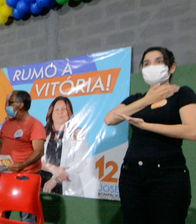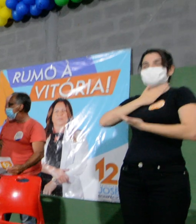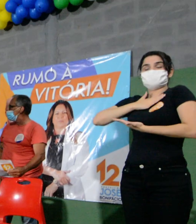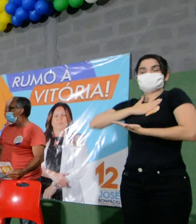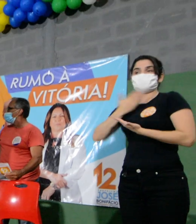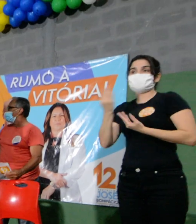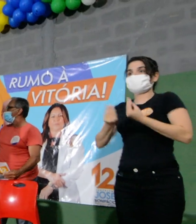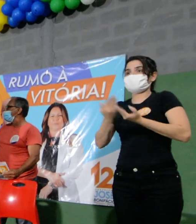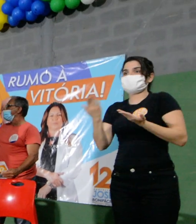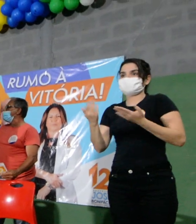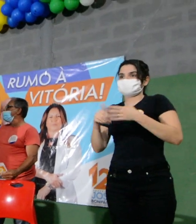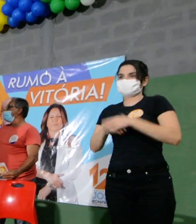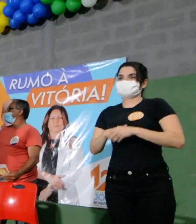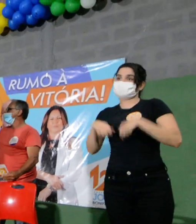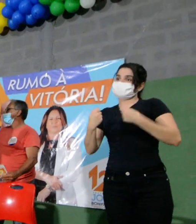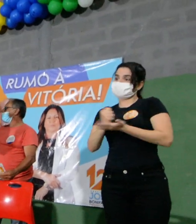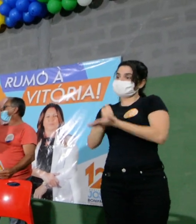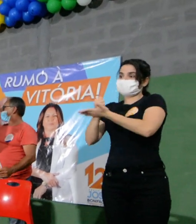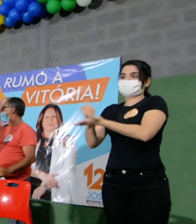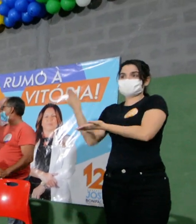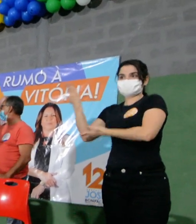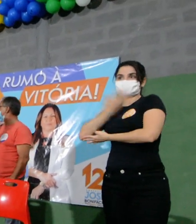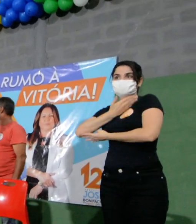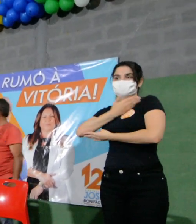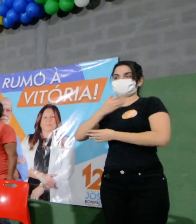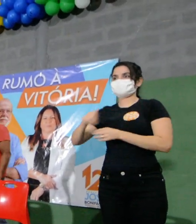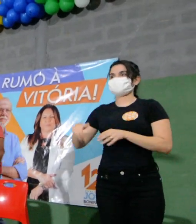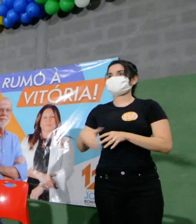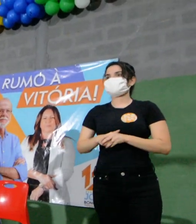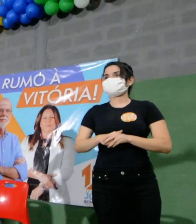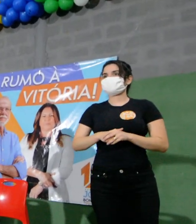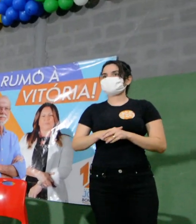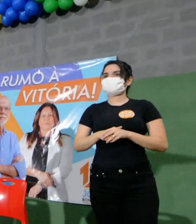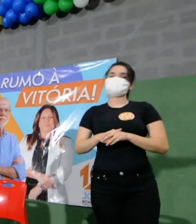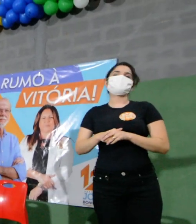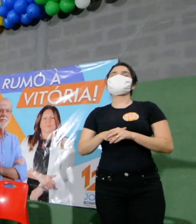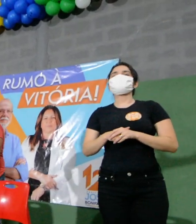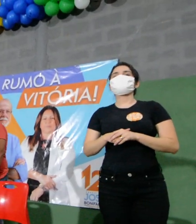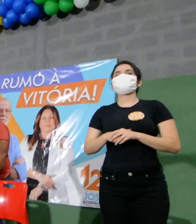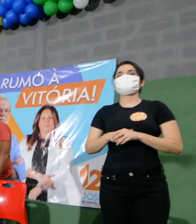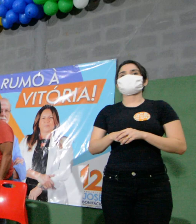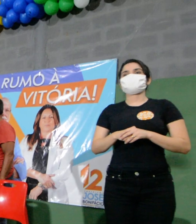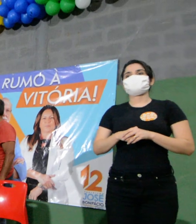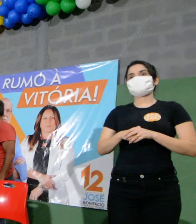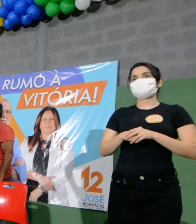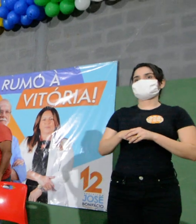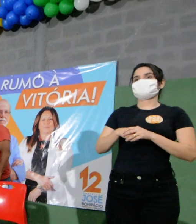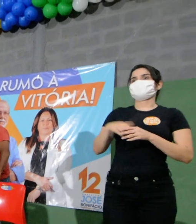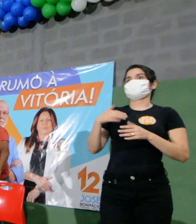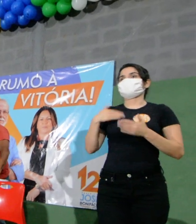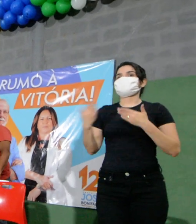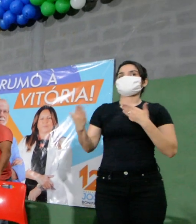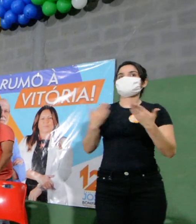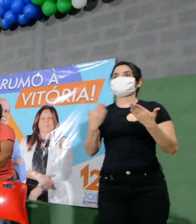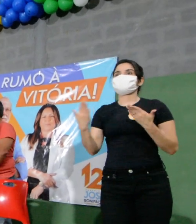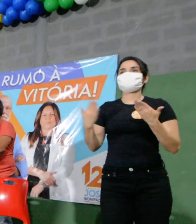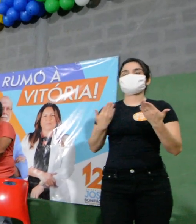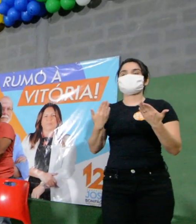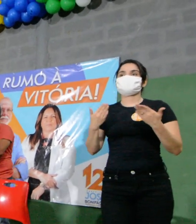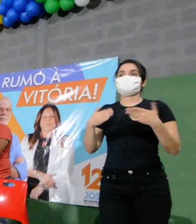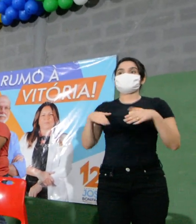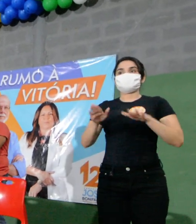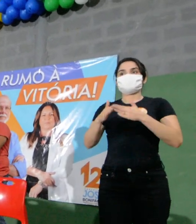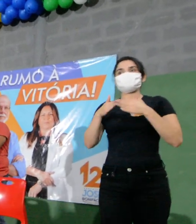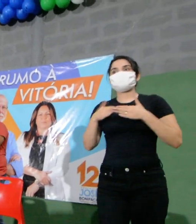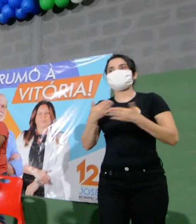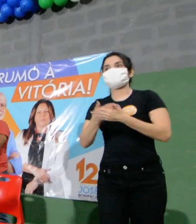certo? Eu tenho que apoiar a Giselma, certo? Eu fiquei aí no meio desse embrólio aí. Mas o que eu quero